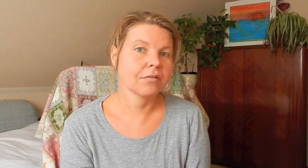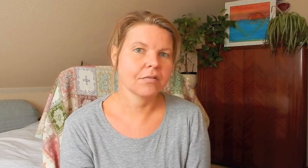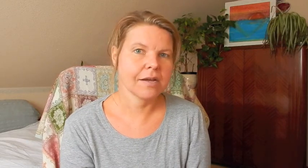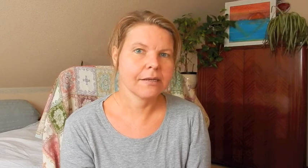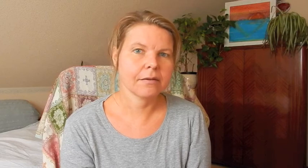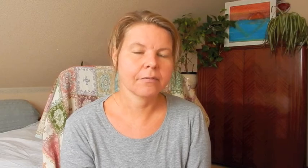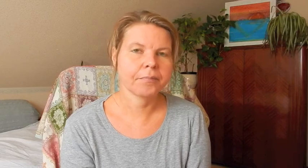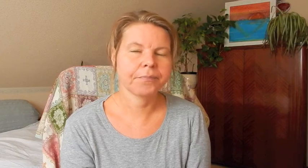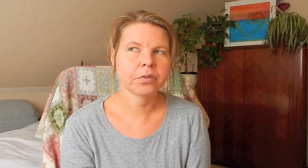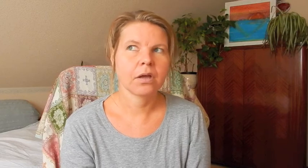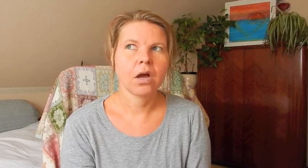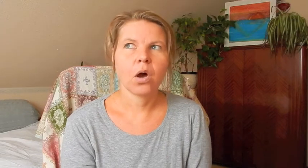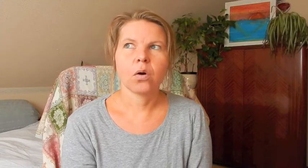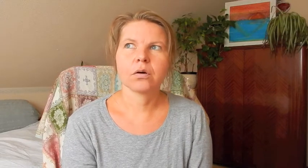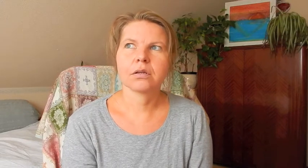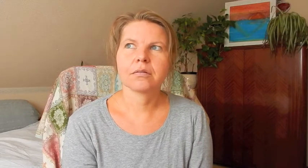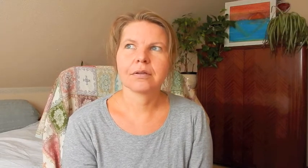zu zeigen. Und